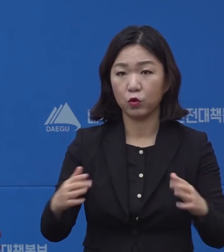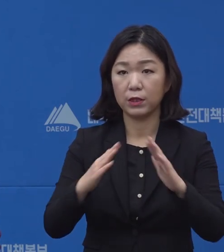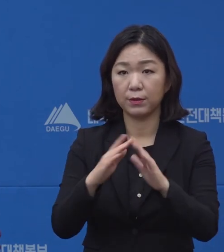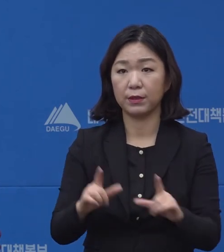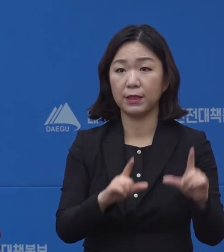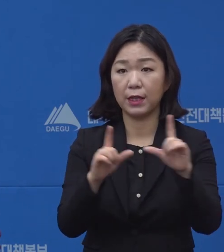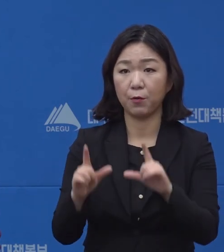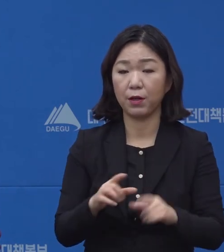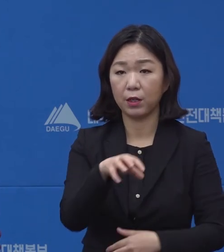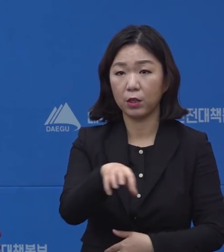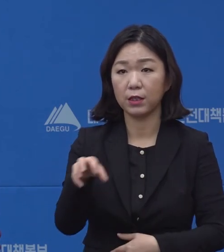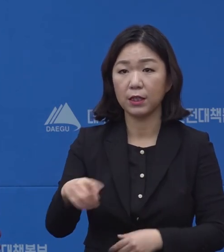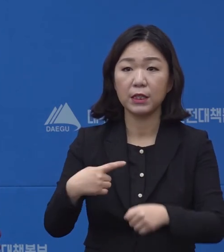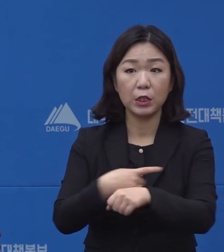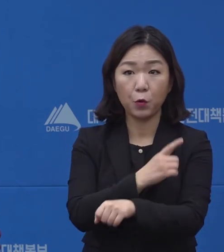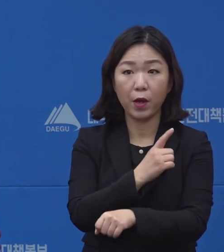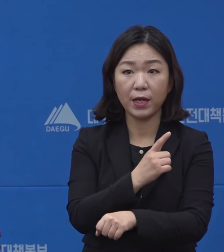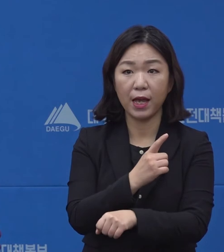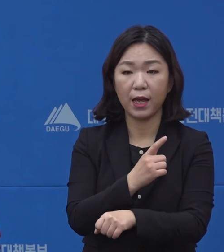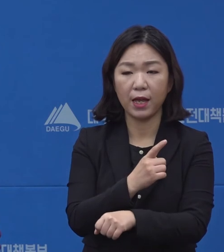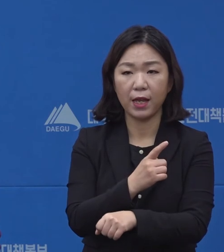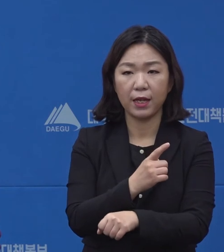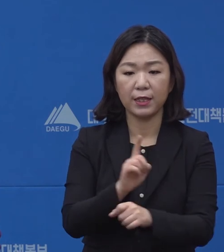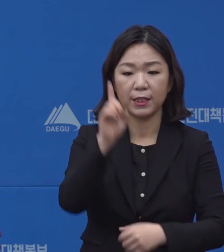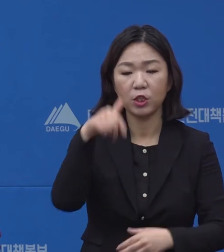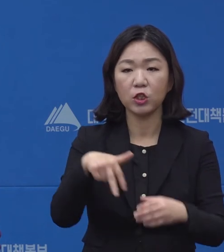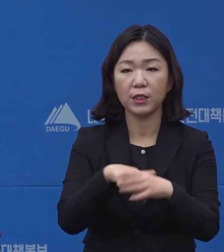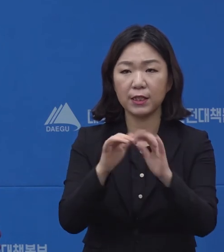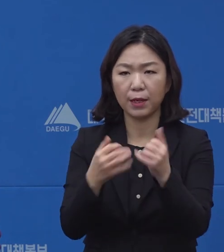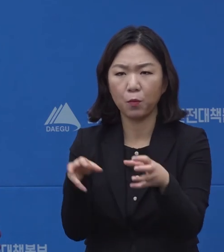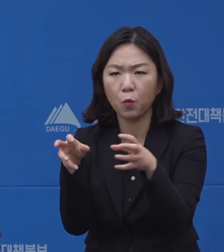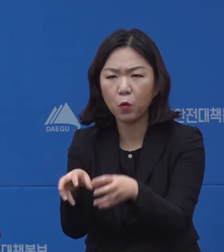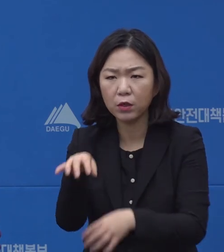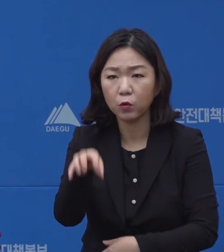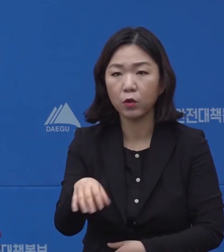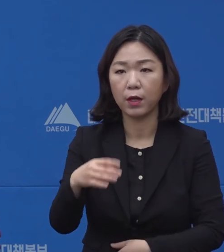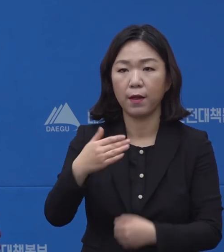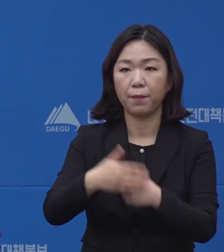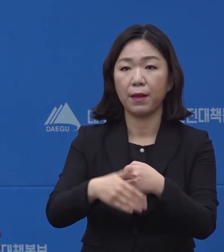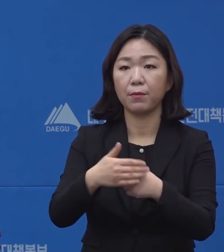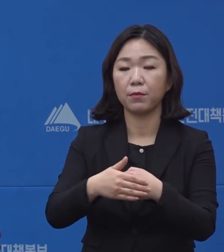신천지 교인들의 집단 거주시설로 추정되는 곳은 남구의